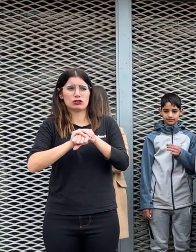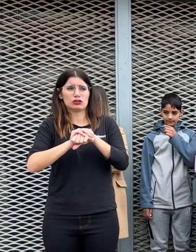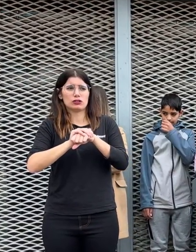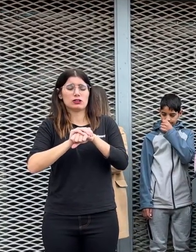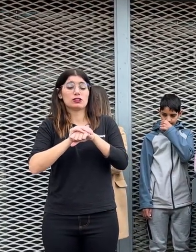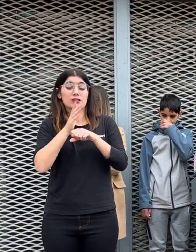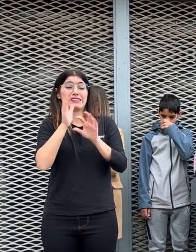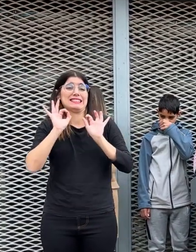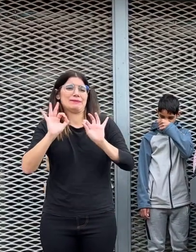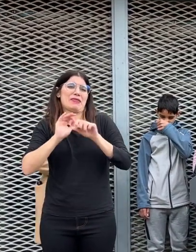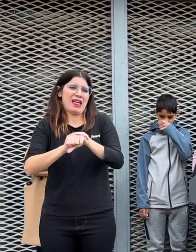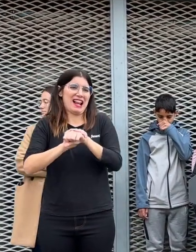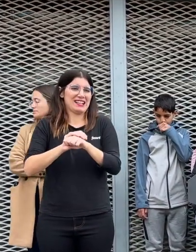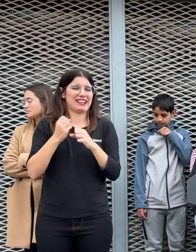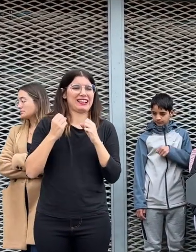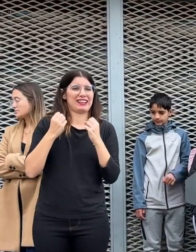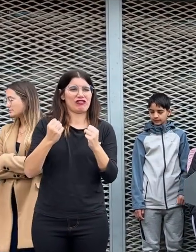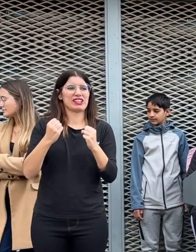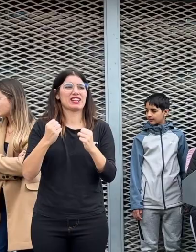molts especials que